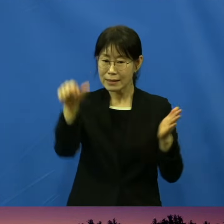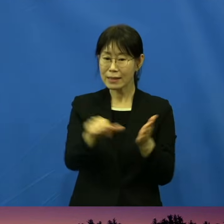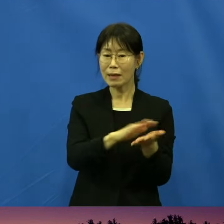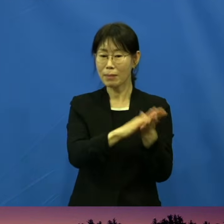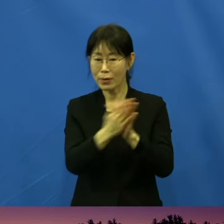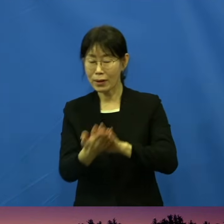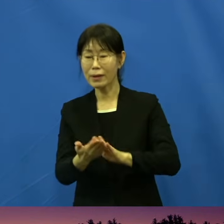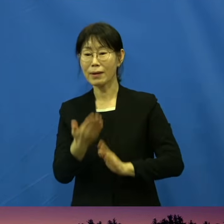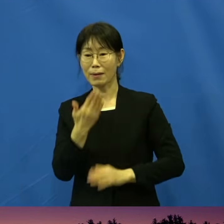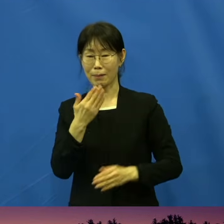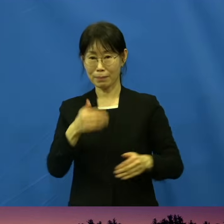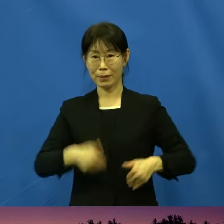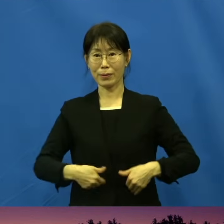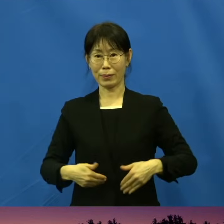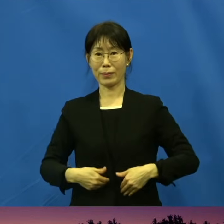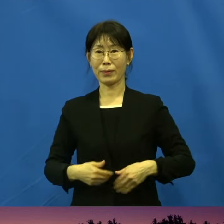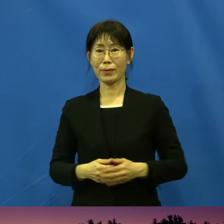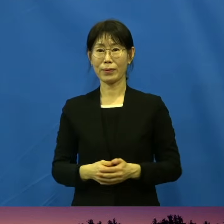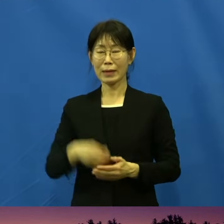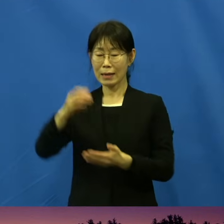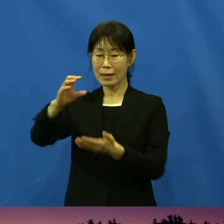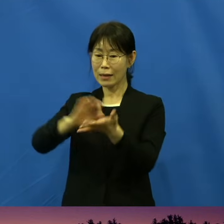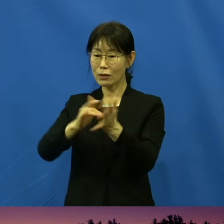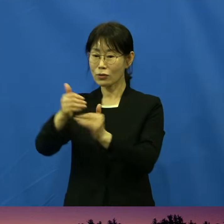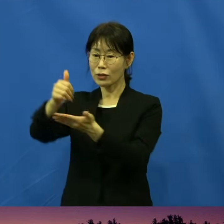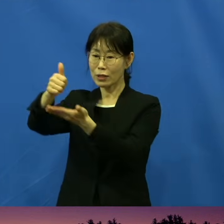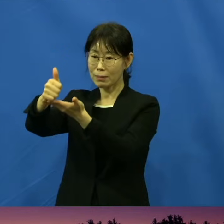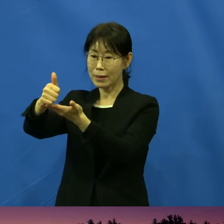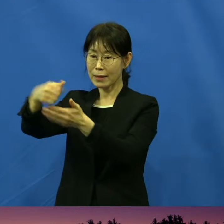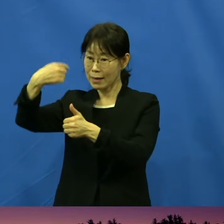우리에게 보여주신 삶은 세상과 정반대예요.